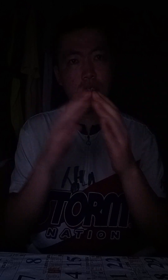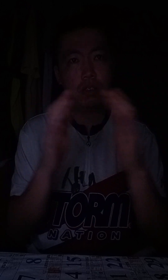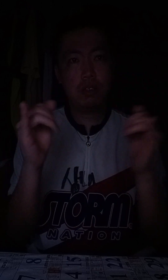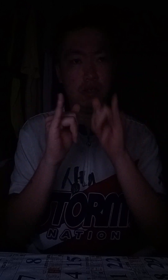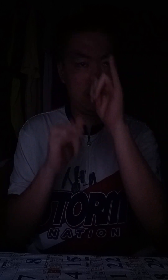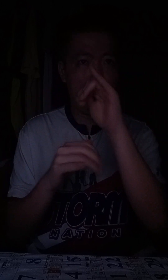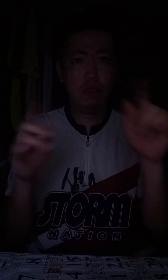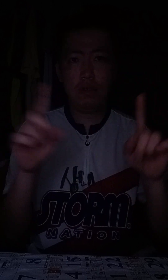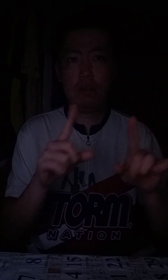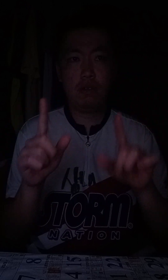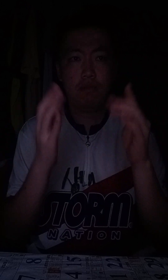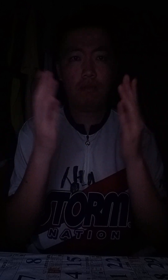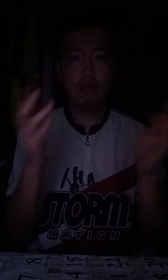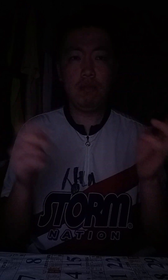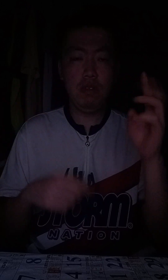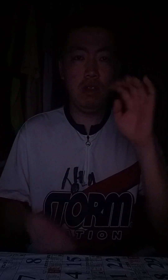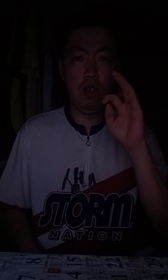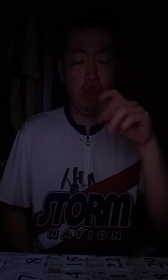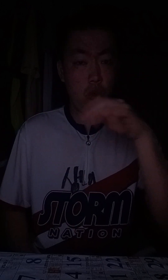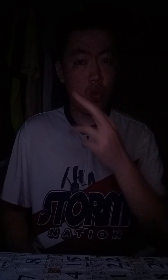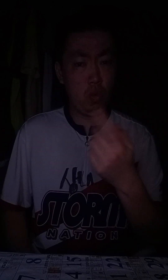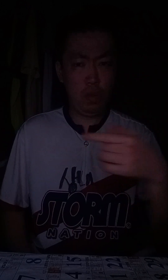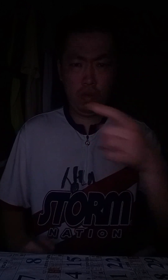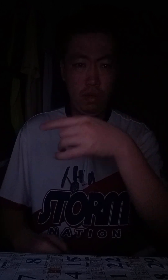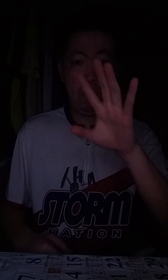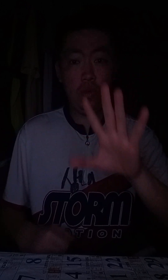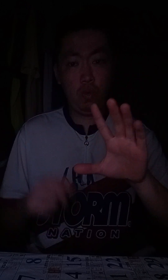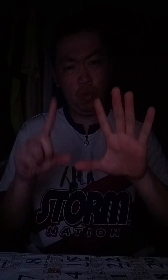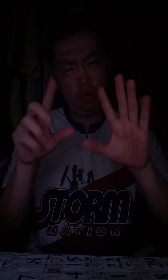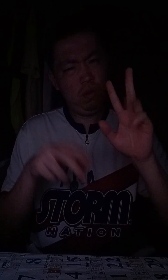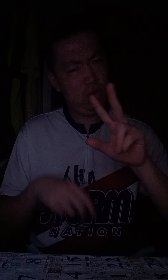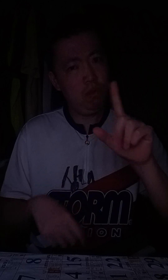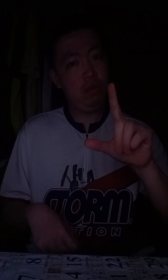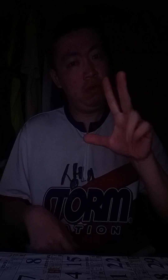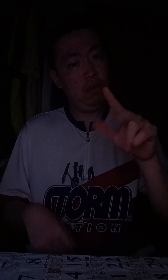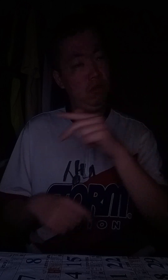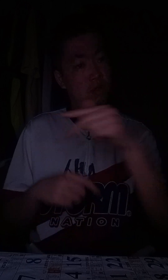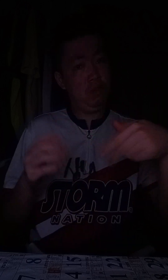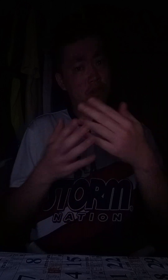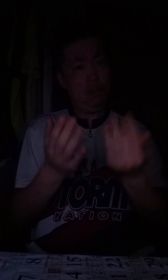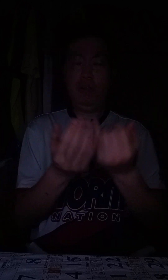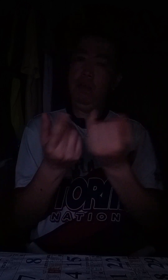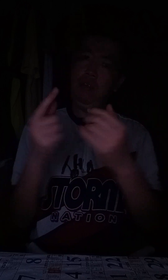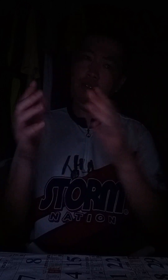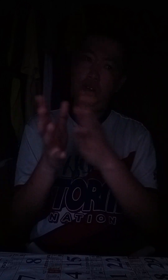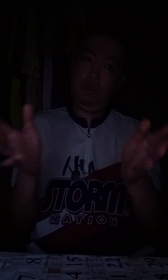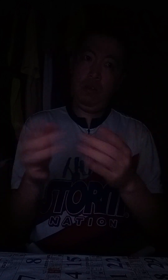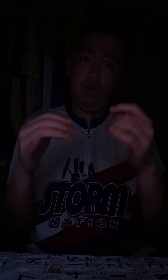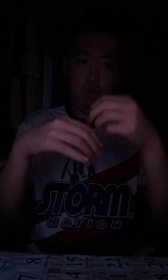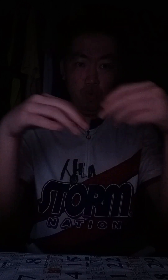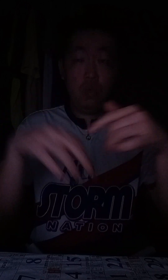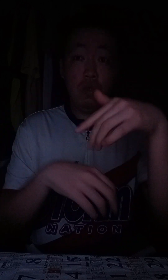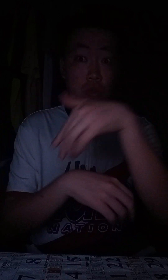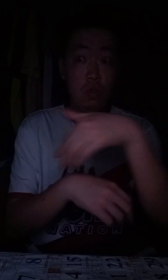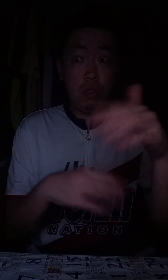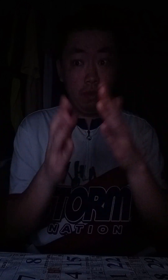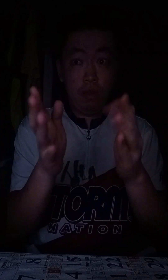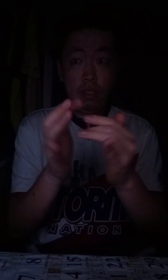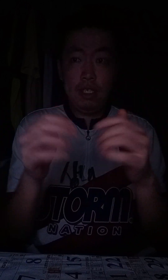조사 중입니다. 이보다 앞선 오후 7시 30분쯤에는 서울 서초구 경부고속도로 서울 방면 만남의